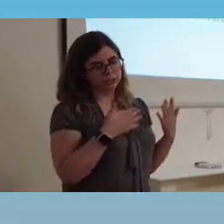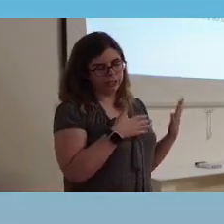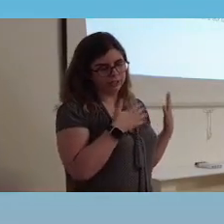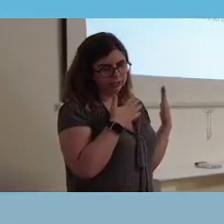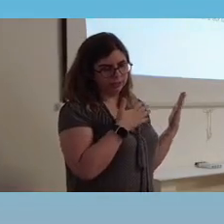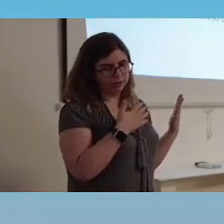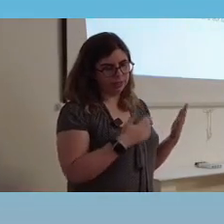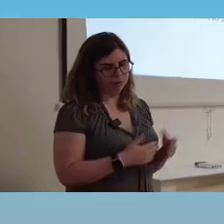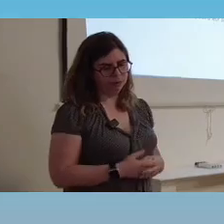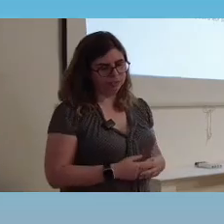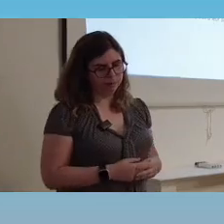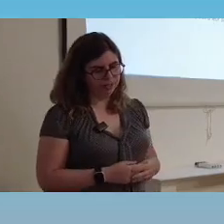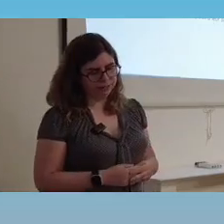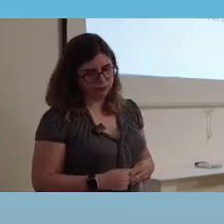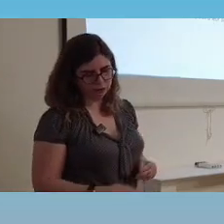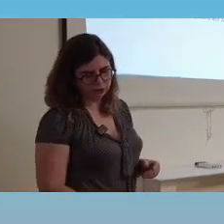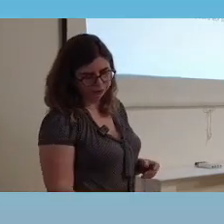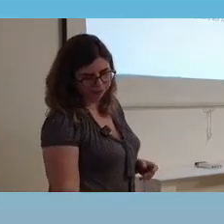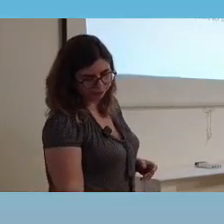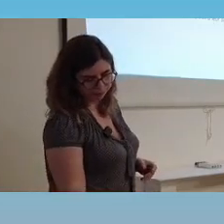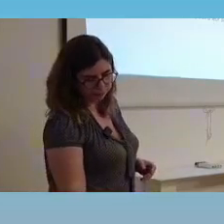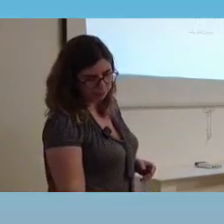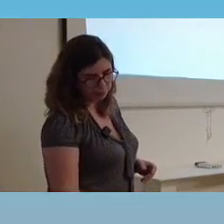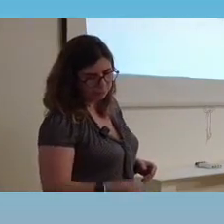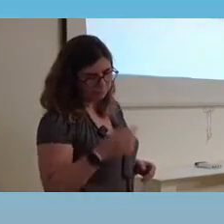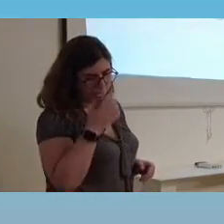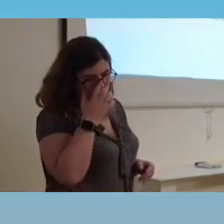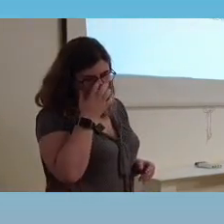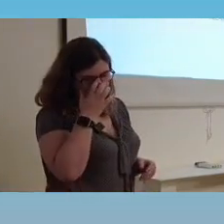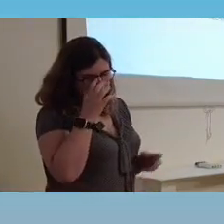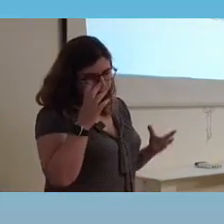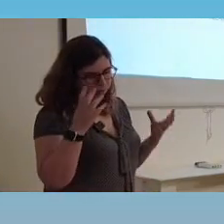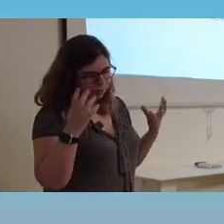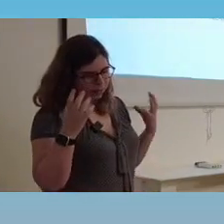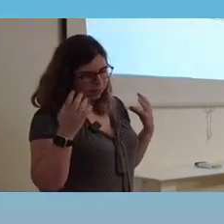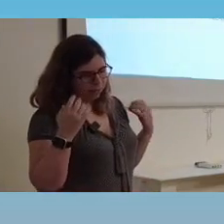Tout le terme disability student.